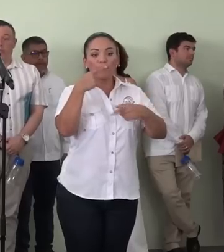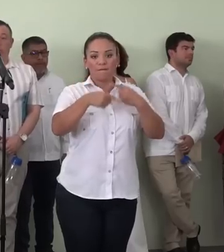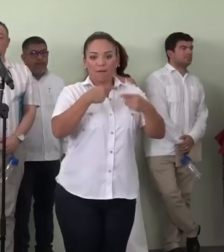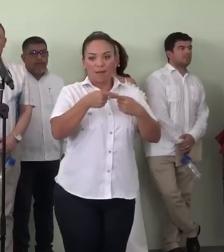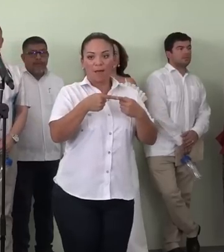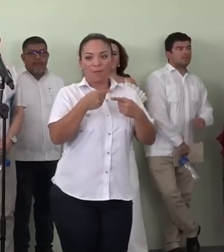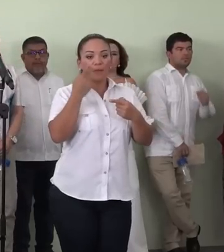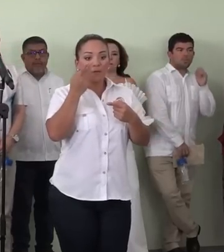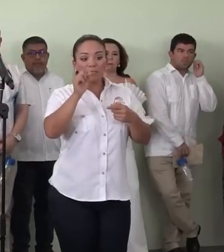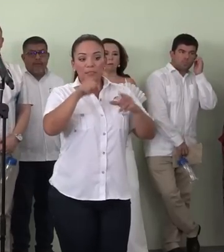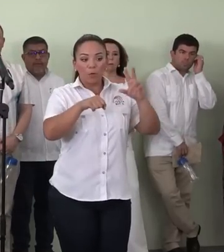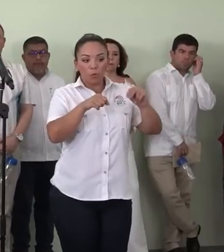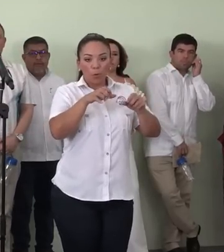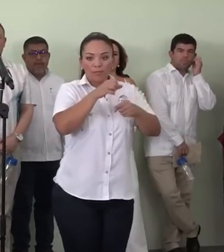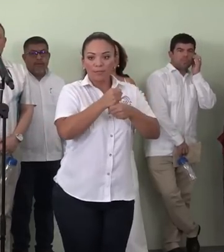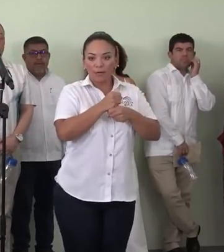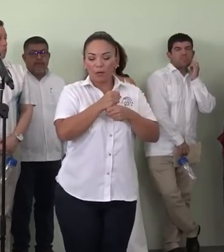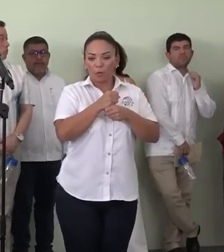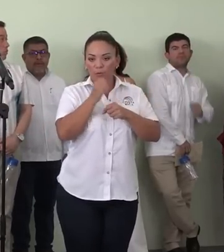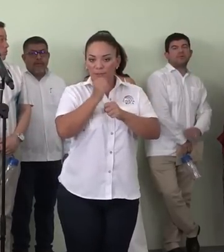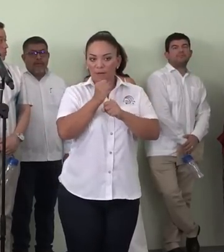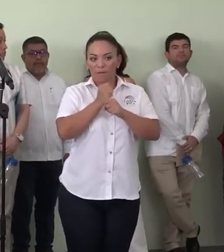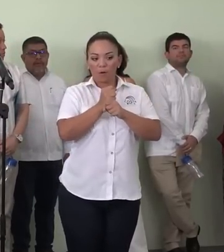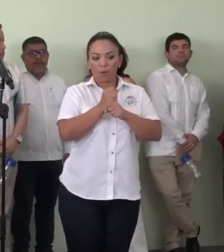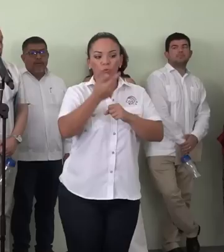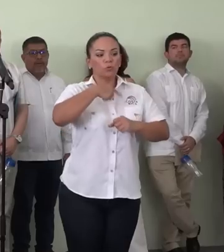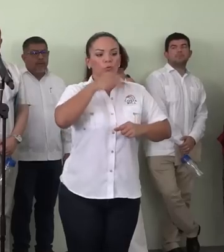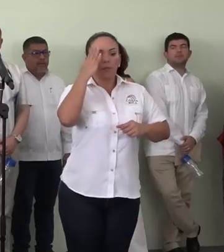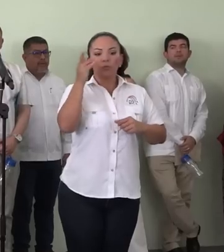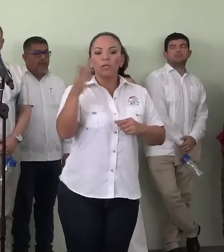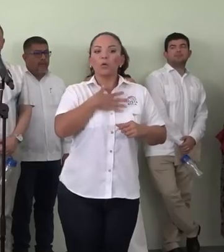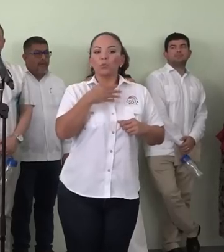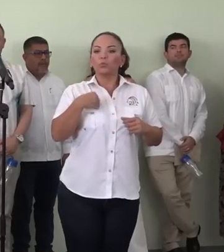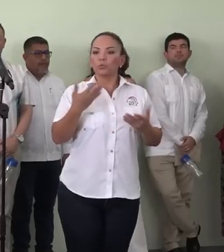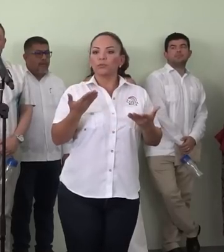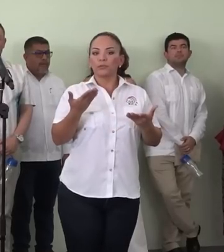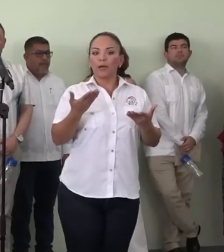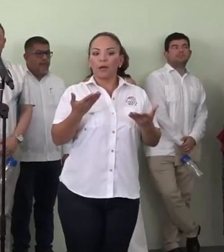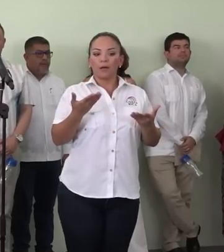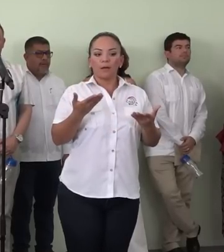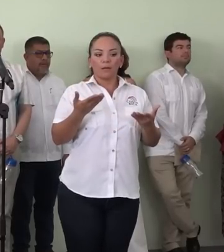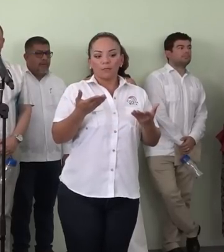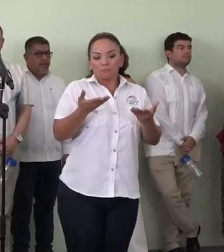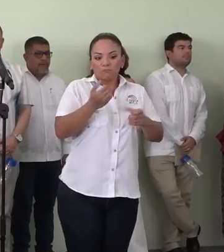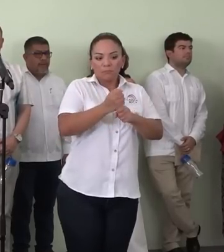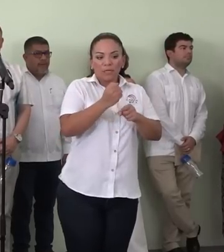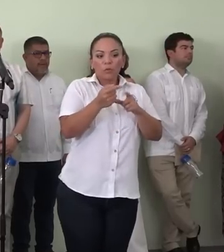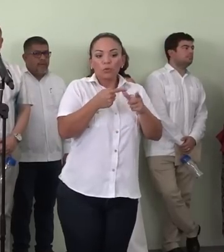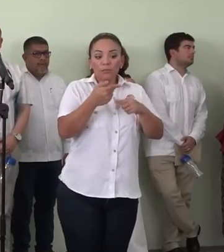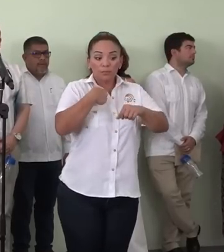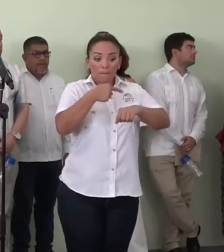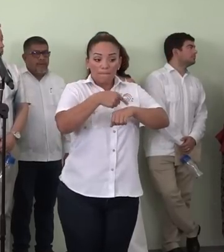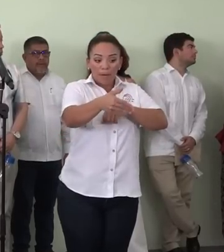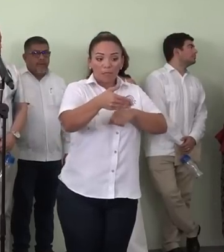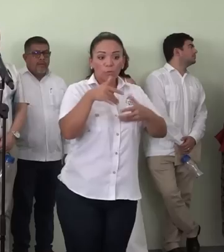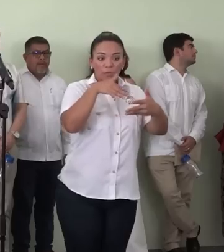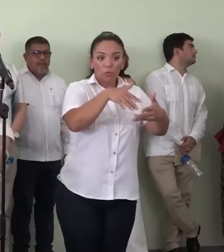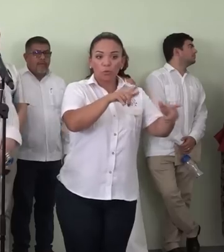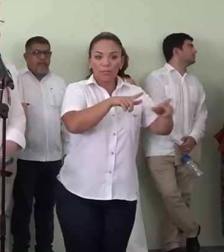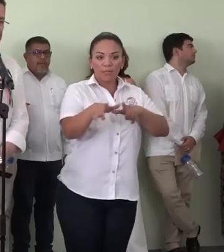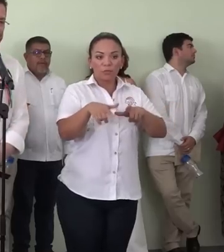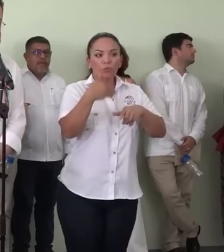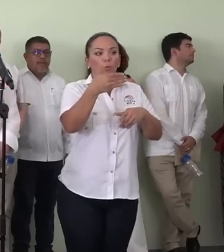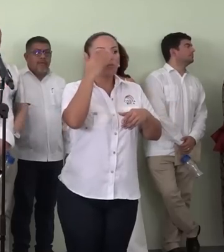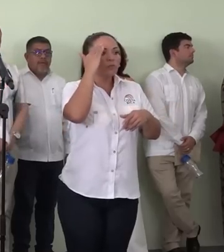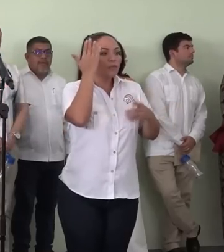obra. Sabemos que a usted le gusta poner plazos y demás. ¿Hay un plazo para tener estos estudios listos? ¿Cuándo cree usted que se pueda saber